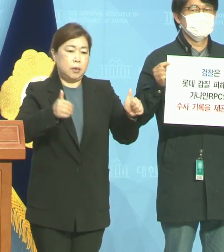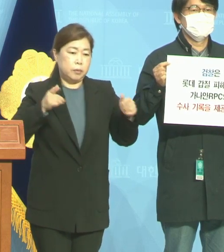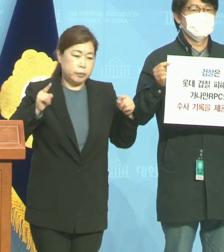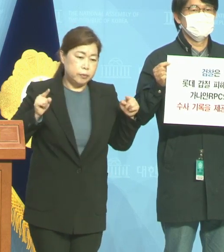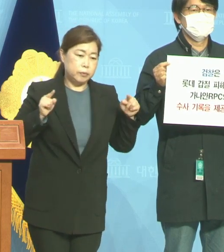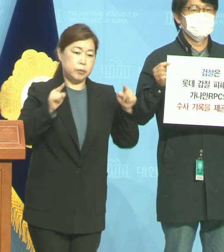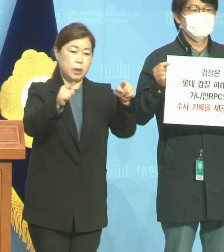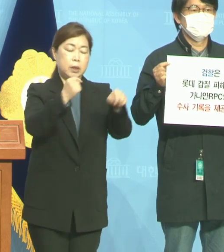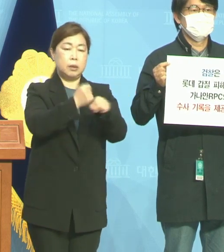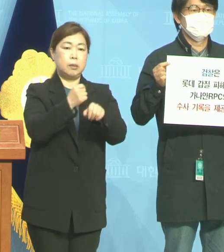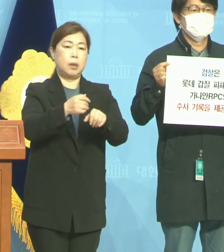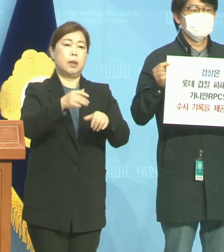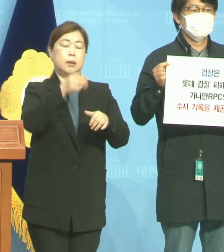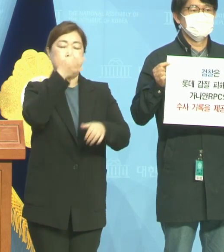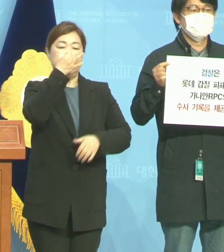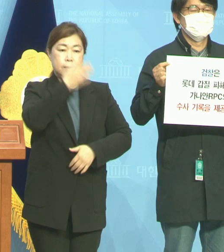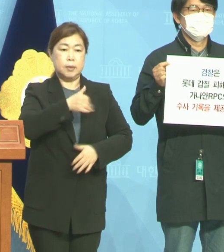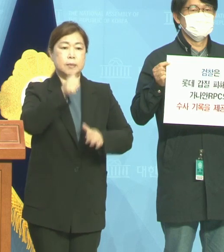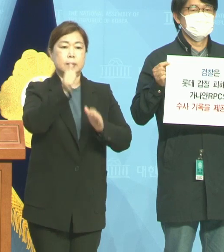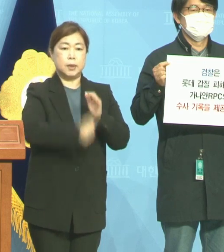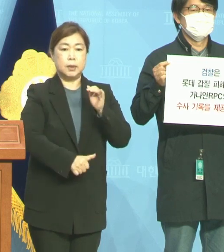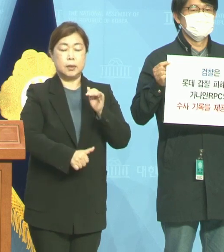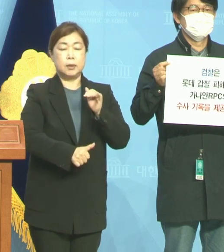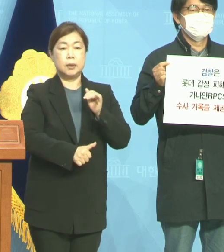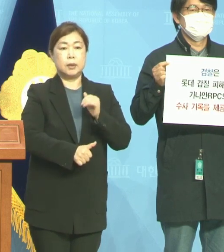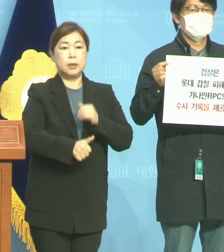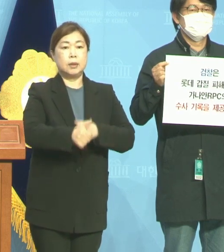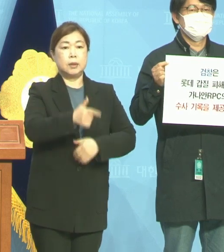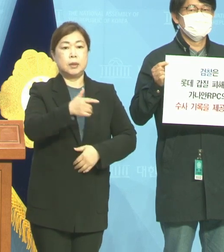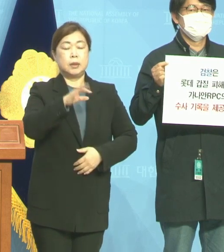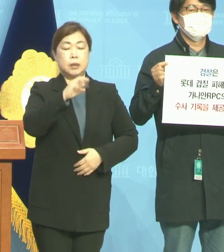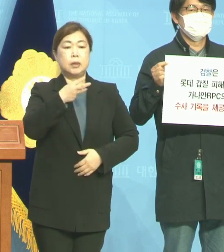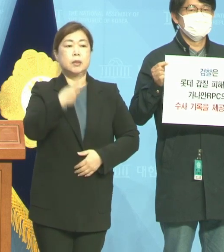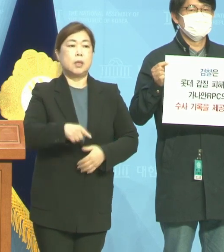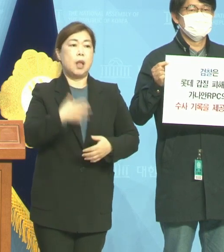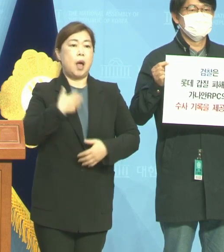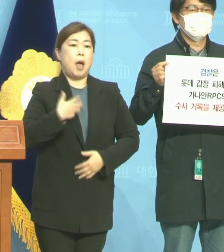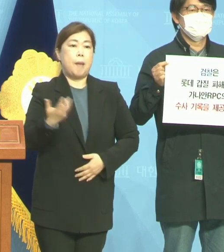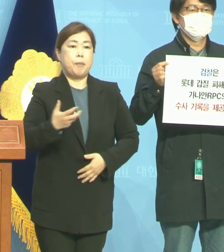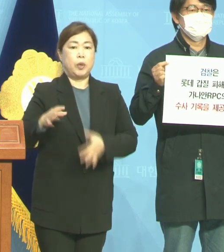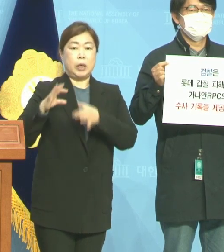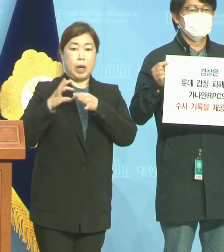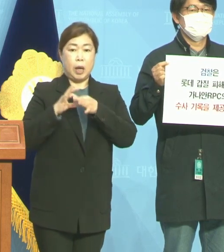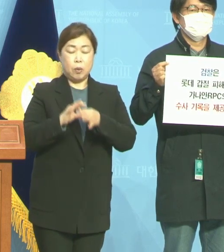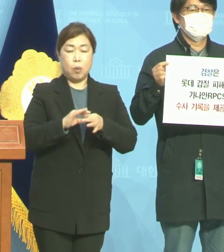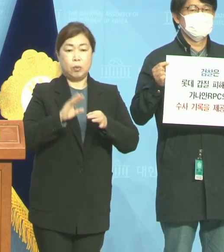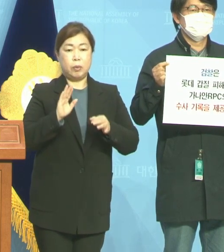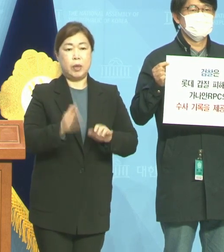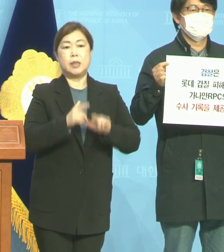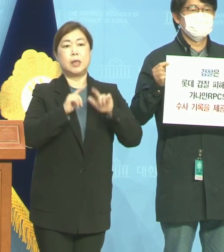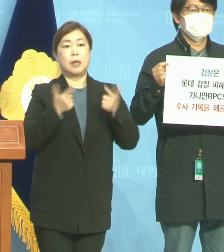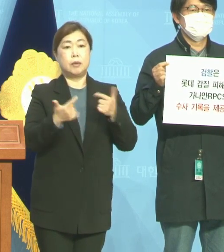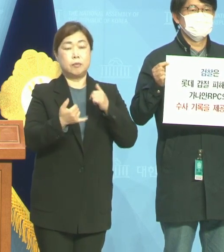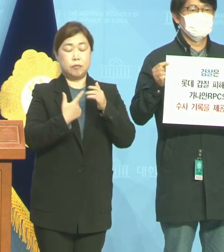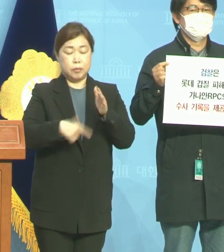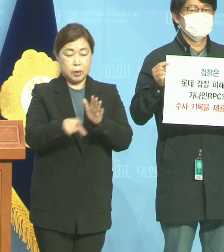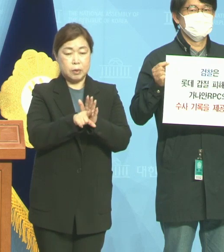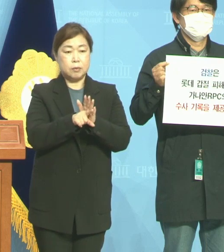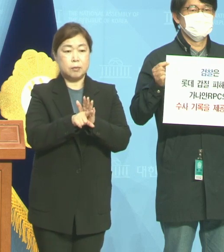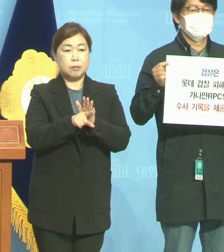김인 장하고 싸워야 하는 을 들이 아픔이 계속 되지 않게 않은 것